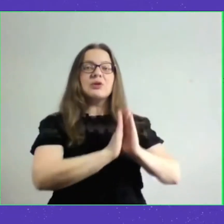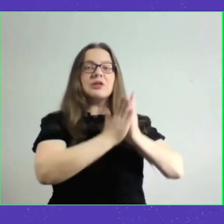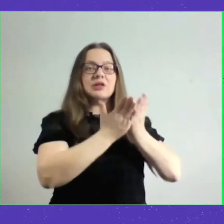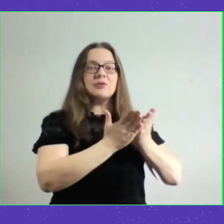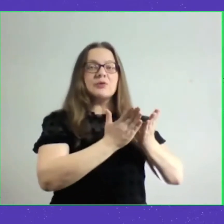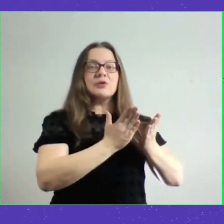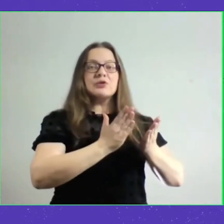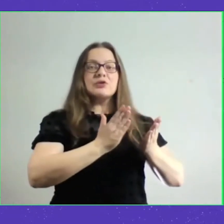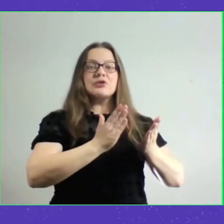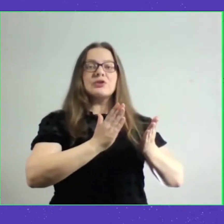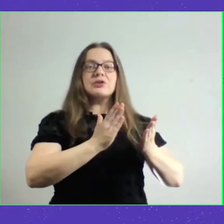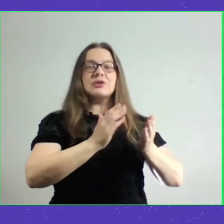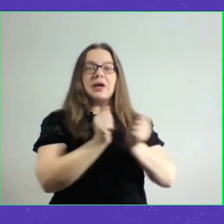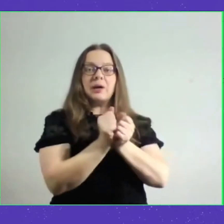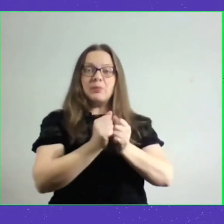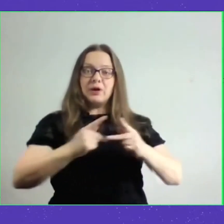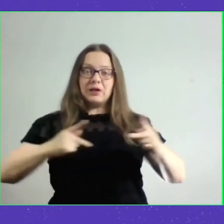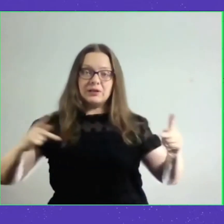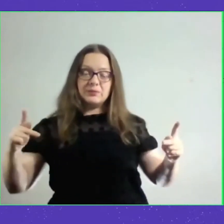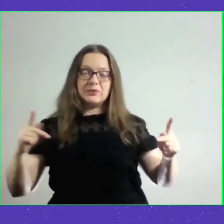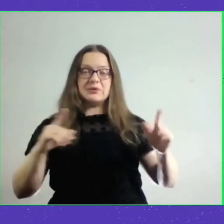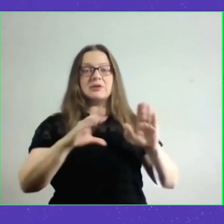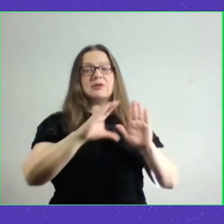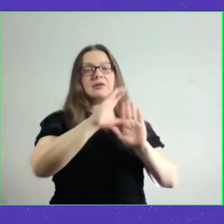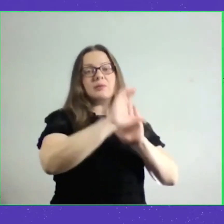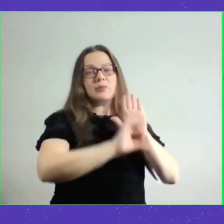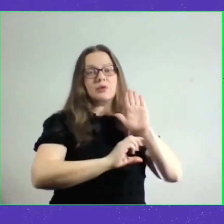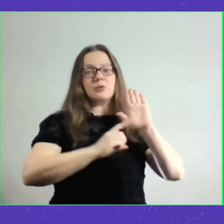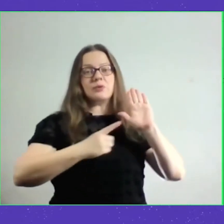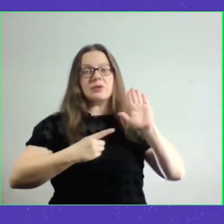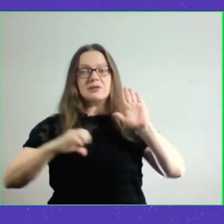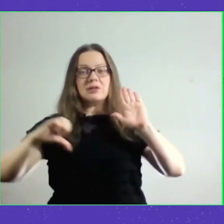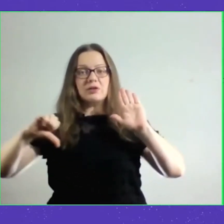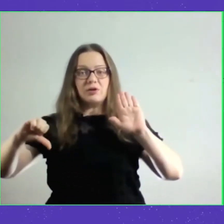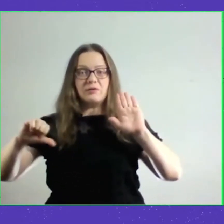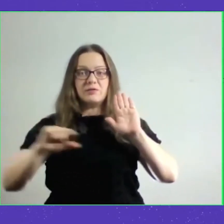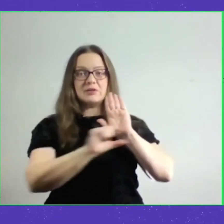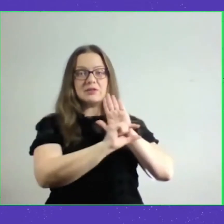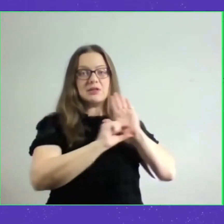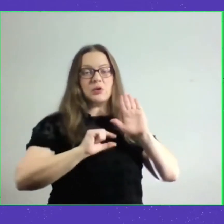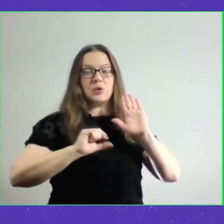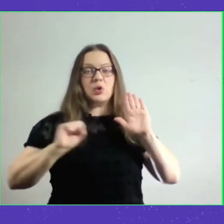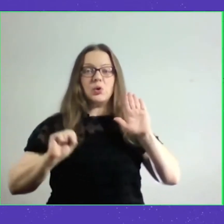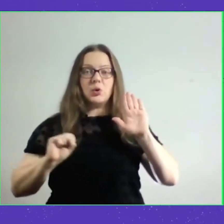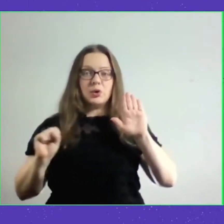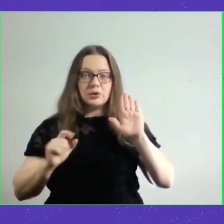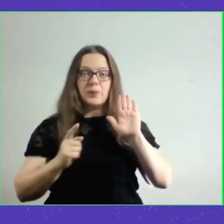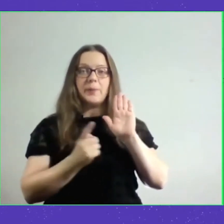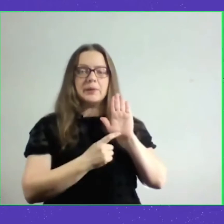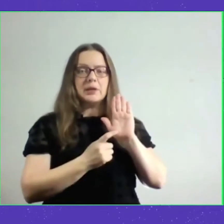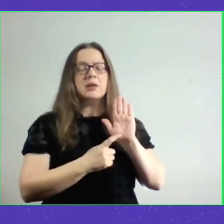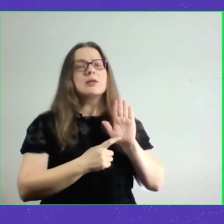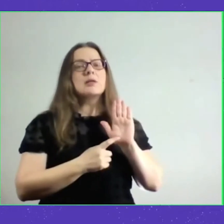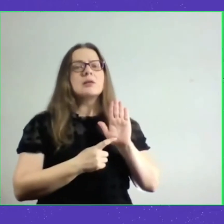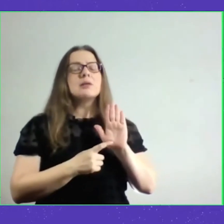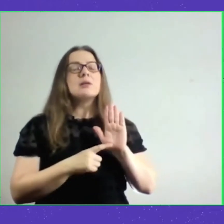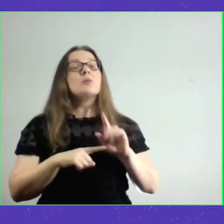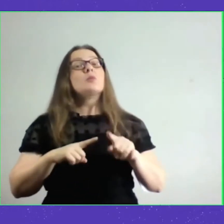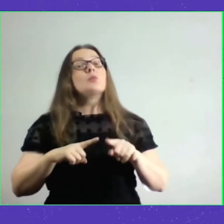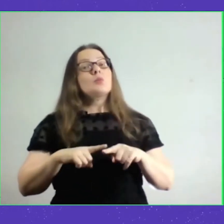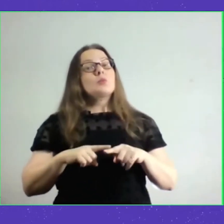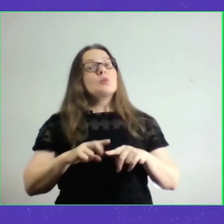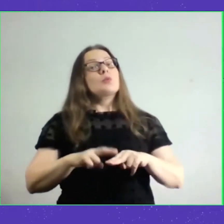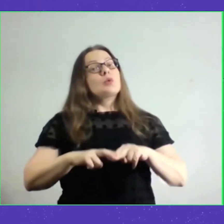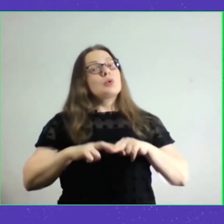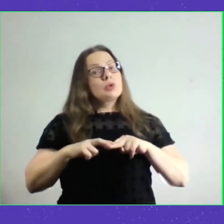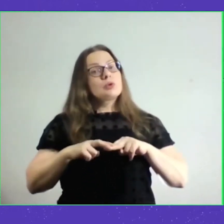8. Ali nós temos essa garantia. Então, no dia a dia, nós precisamos praticar